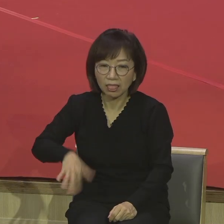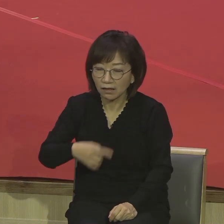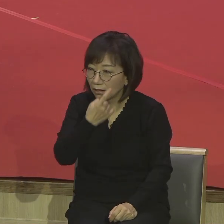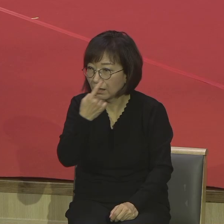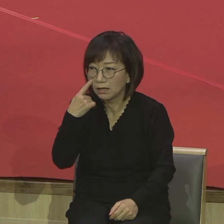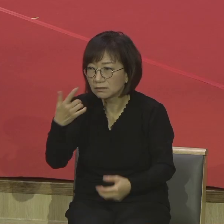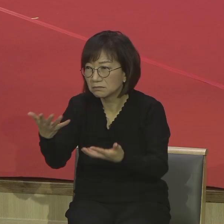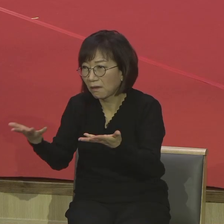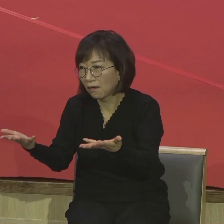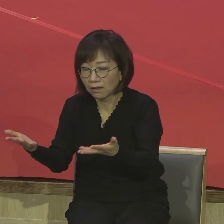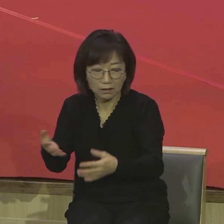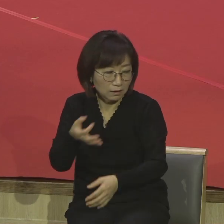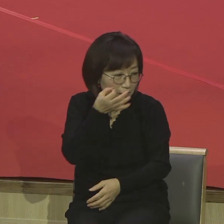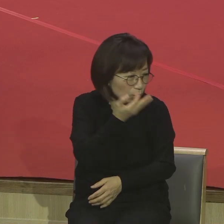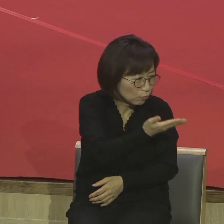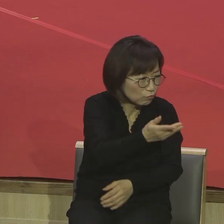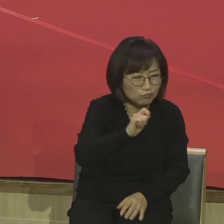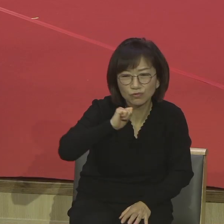되잖아요.